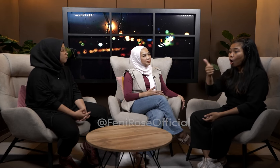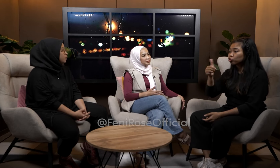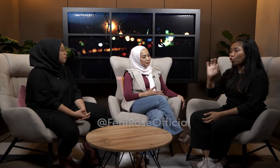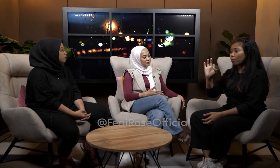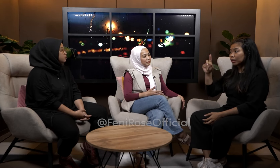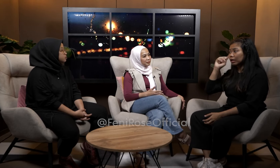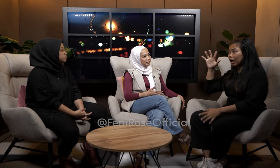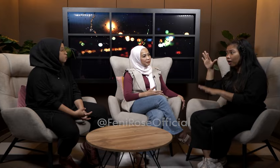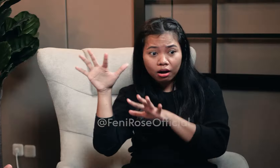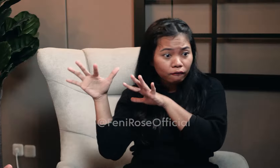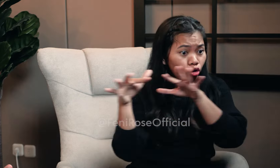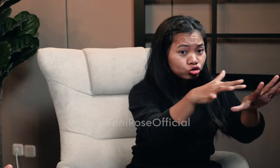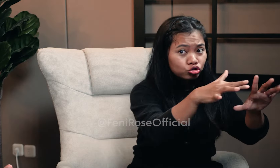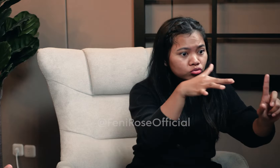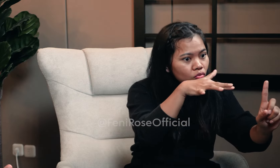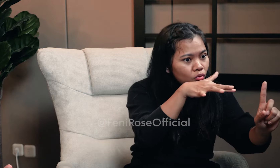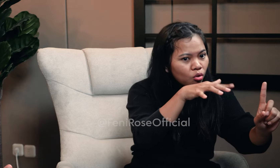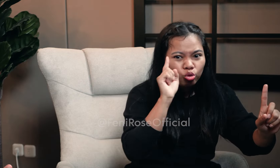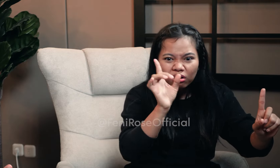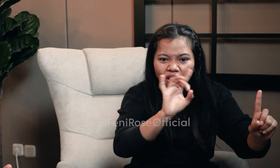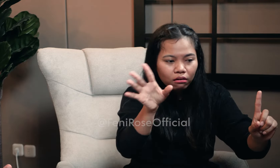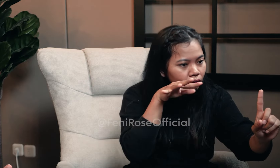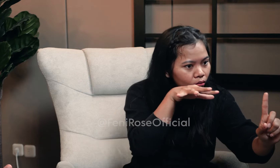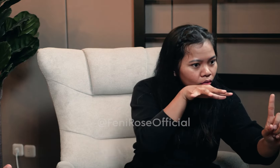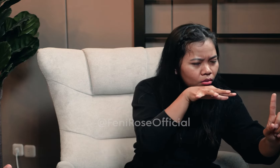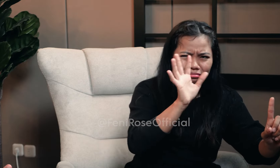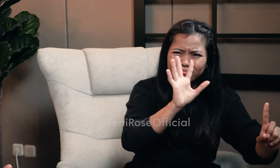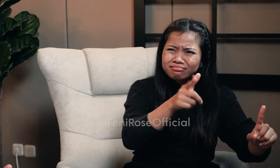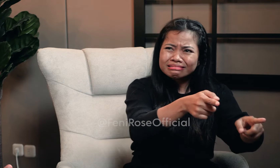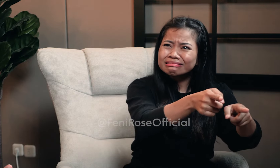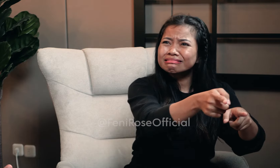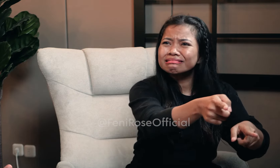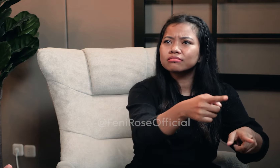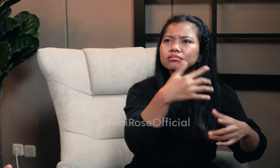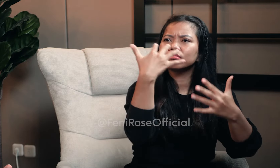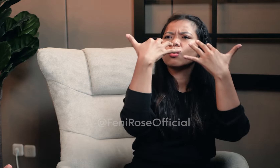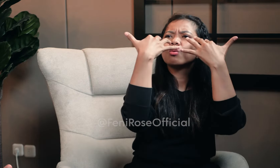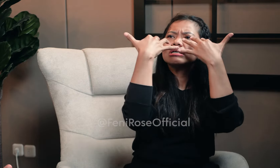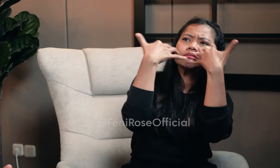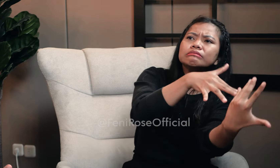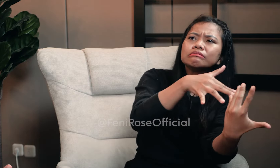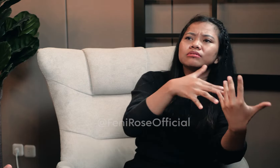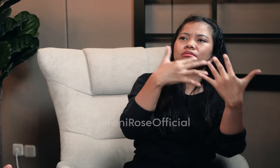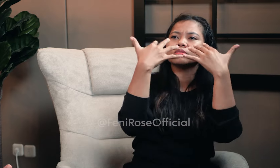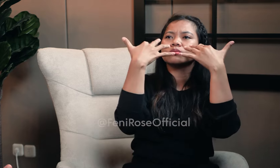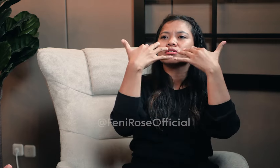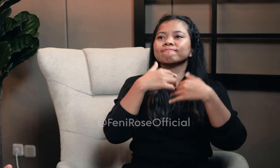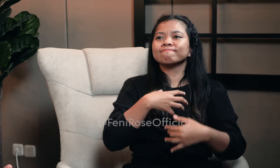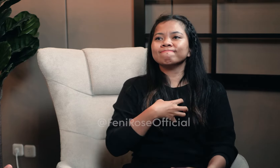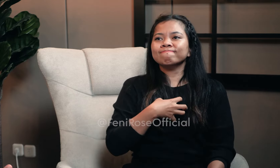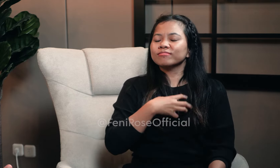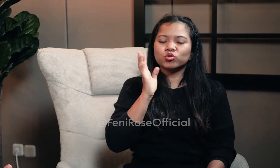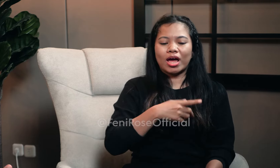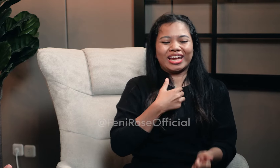oral Mama bilang suara kamu tuh bagus gitu Pakai aja gitu tapi enggak bagaimana saya gitu kan Mbak